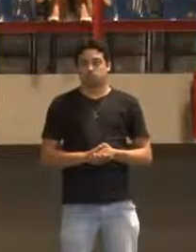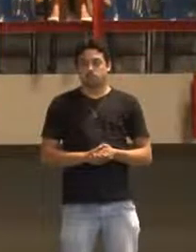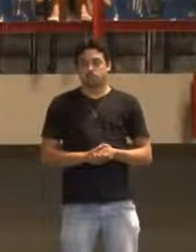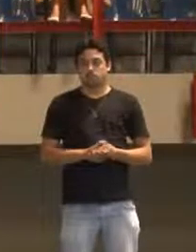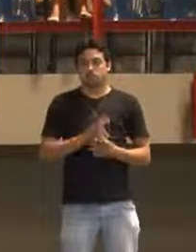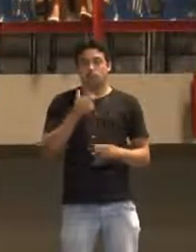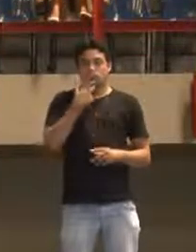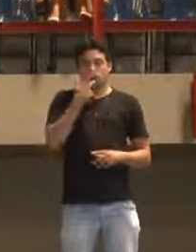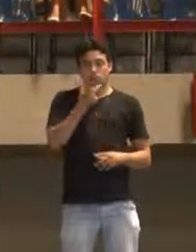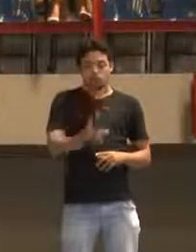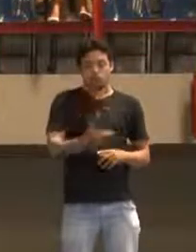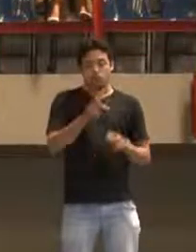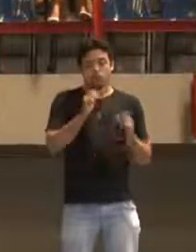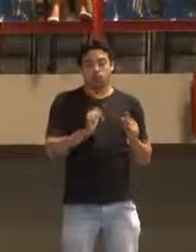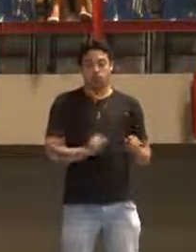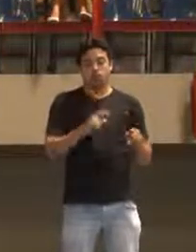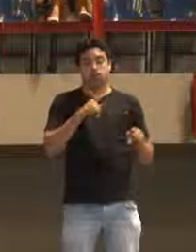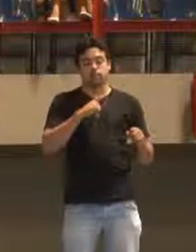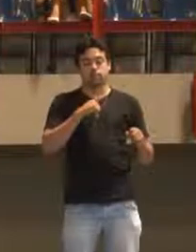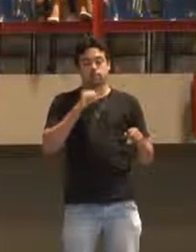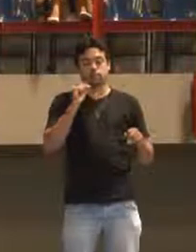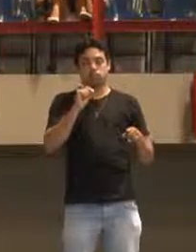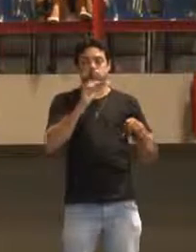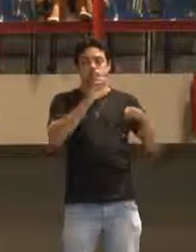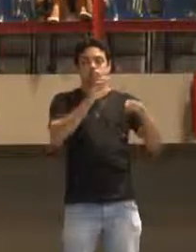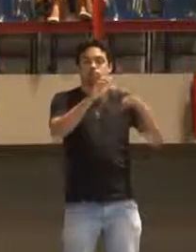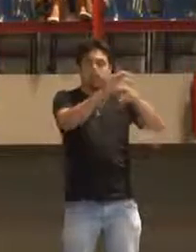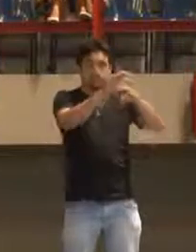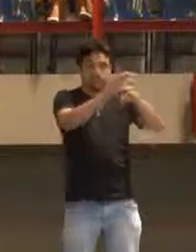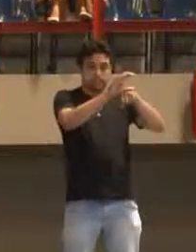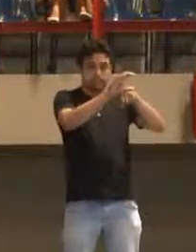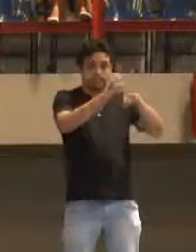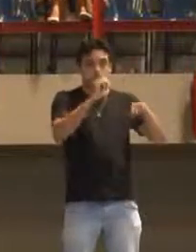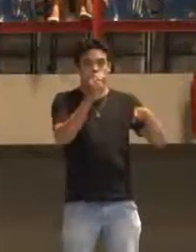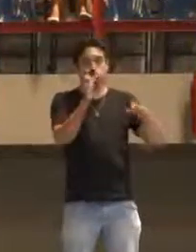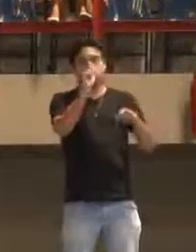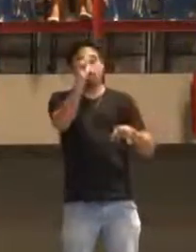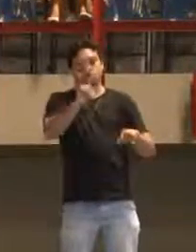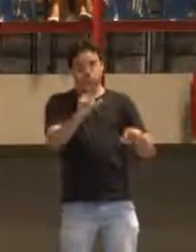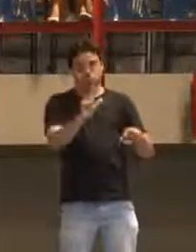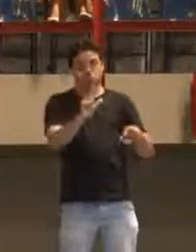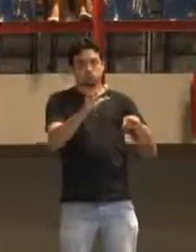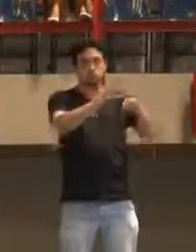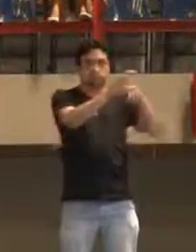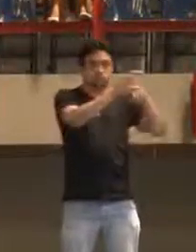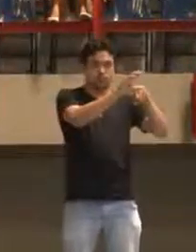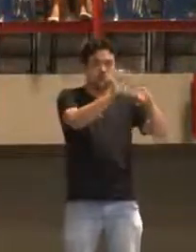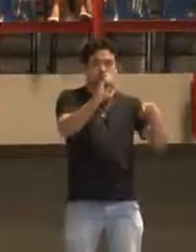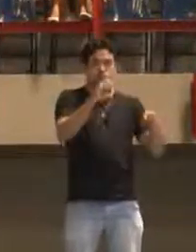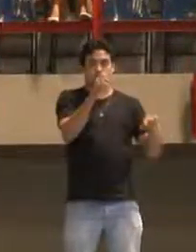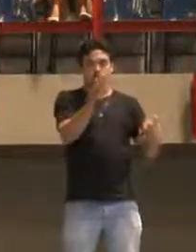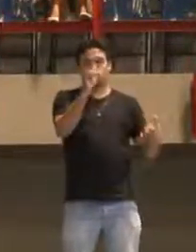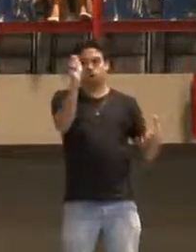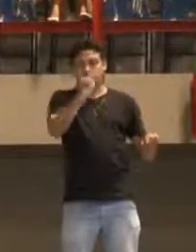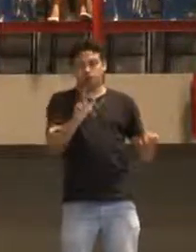Pelo que está escrito, o fundo da garrafa pode ser cinza ou azul. Não está escrito isso?